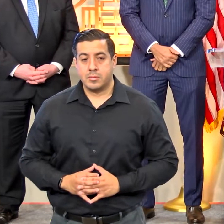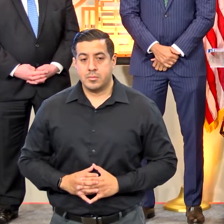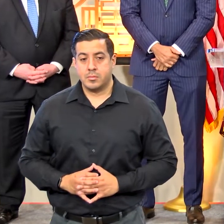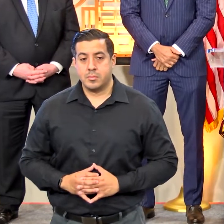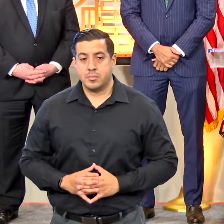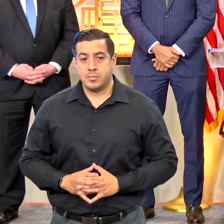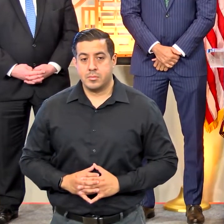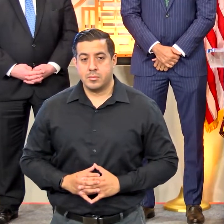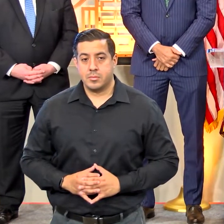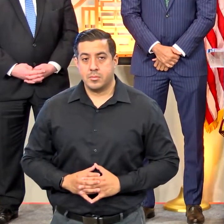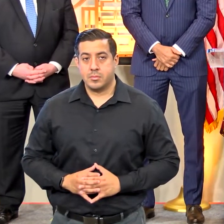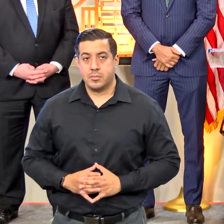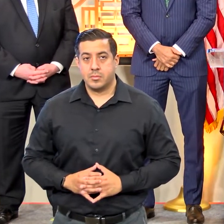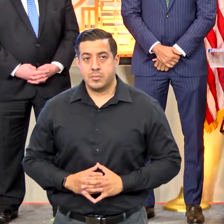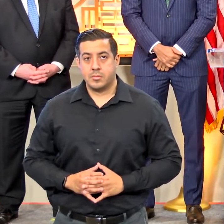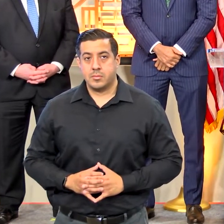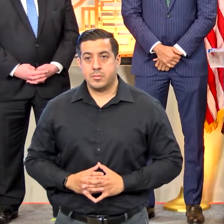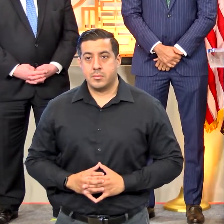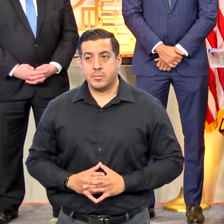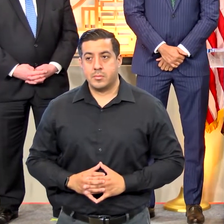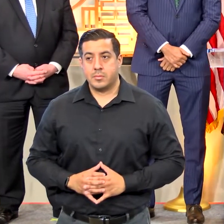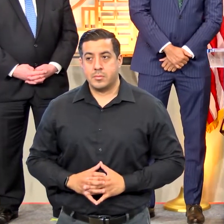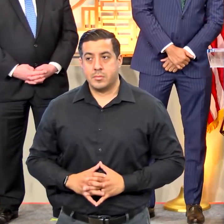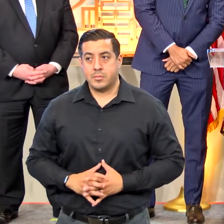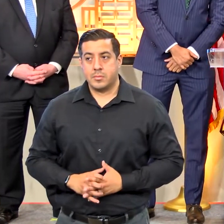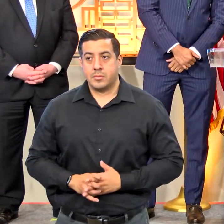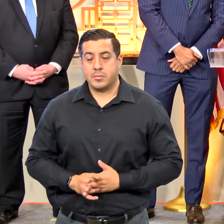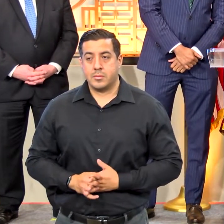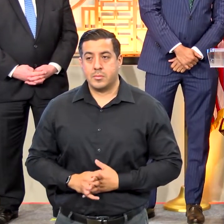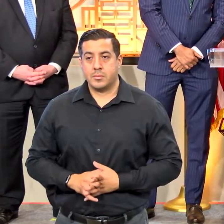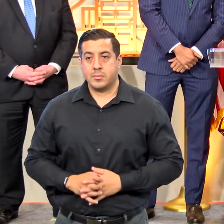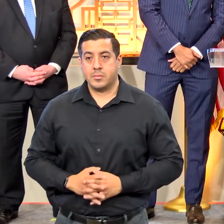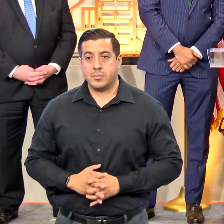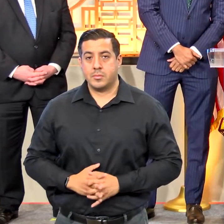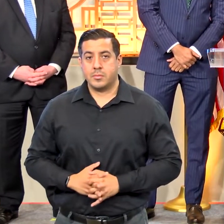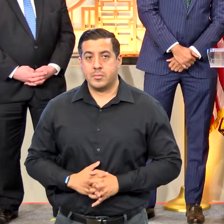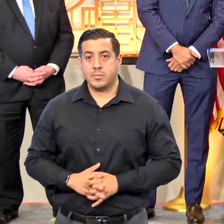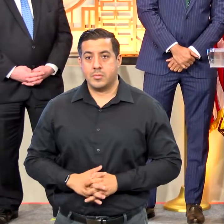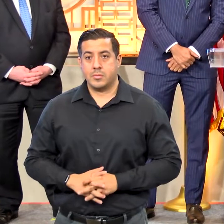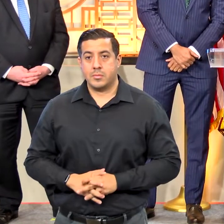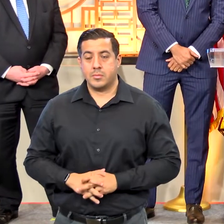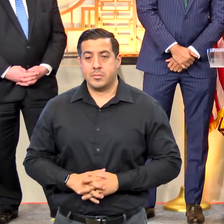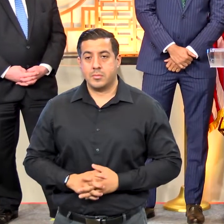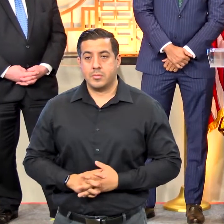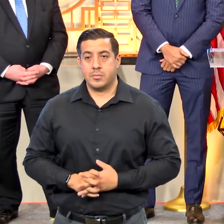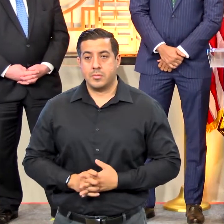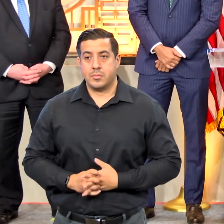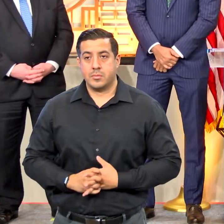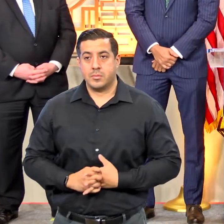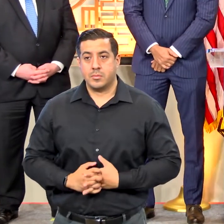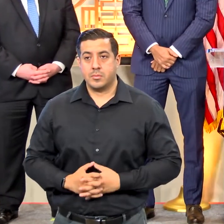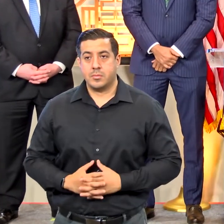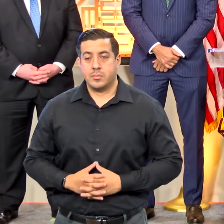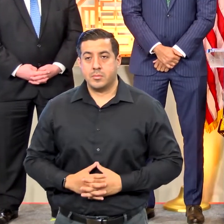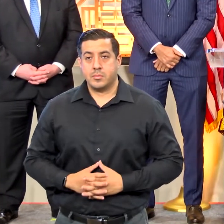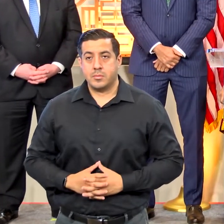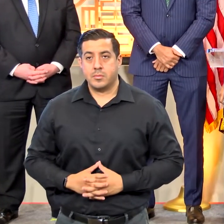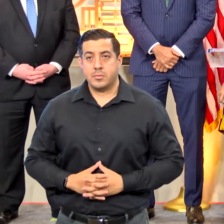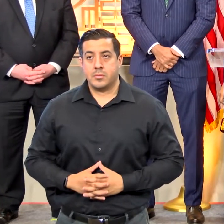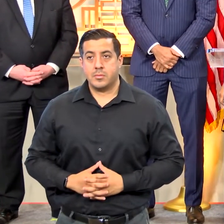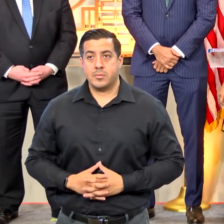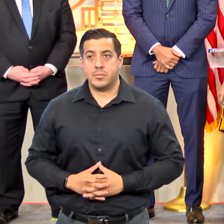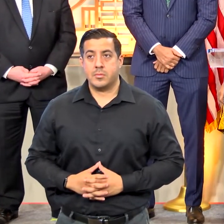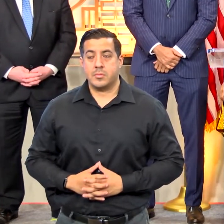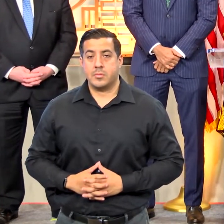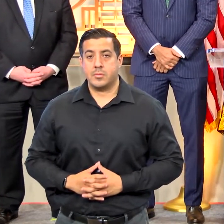fuerte. El derecho a la vivienda es un derecho humano y es por eso que estamos aquí. En